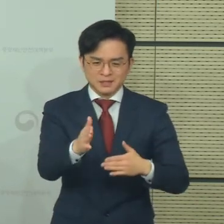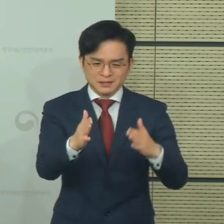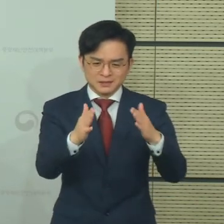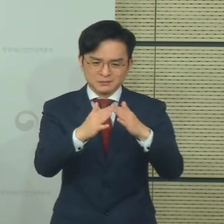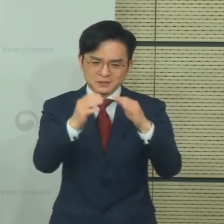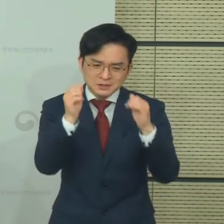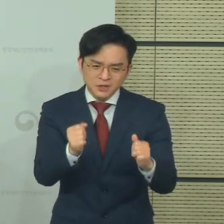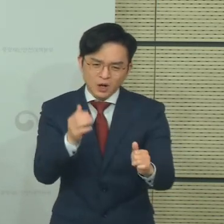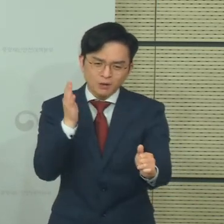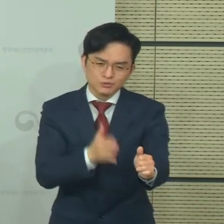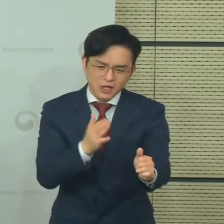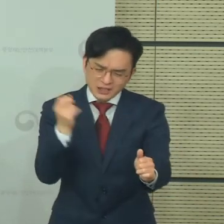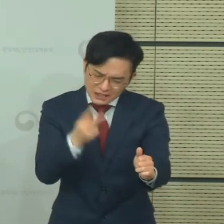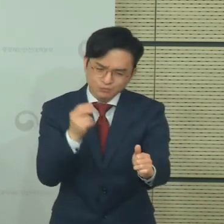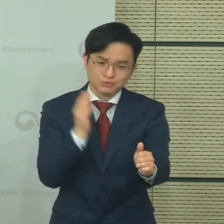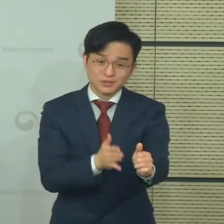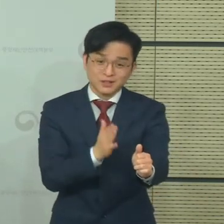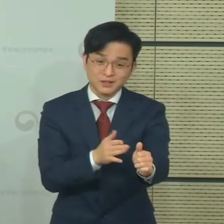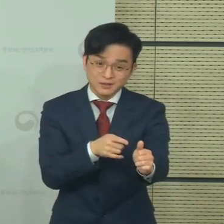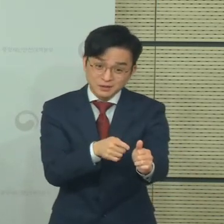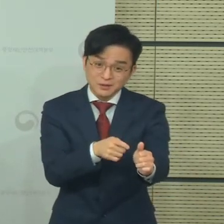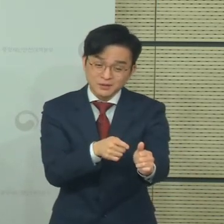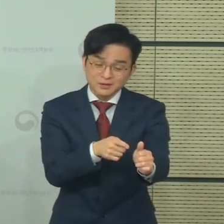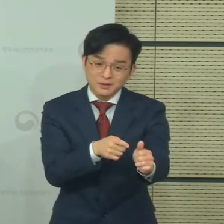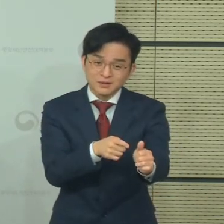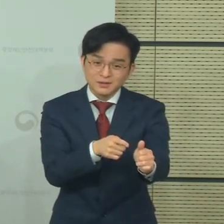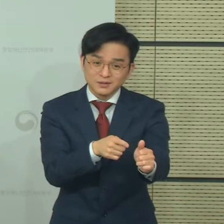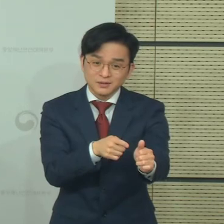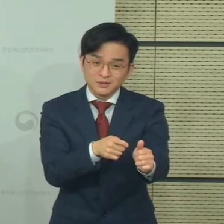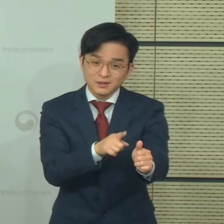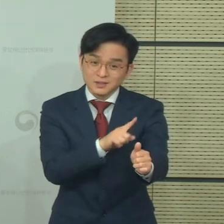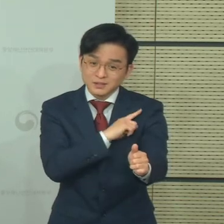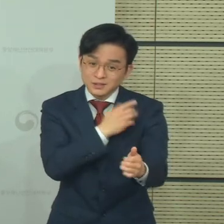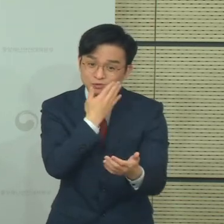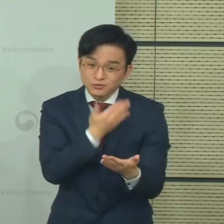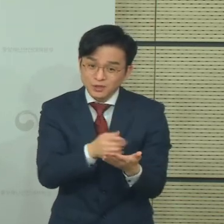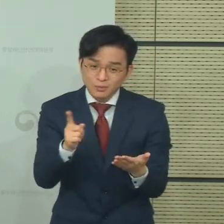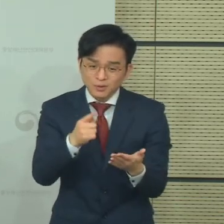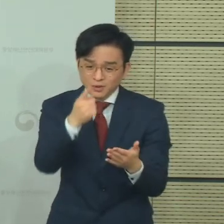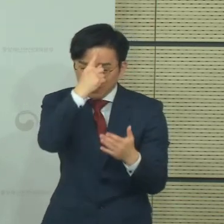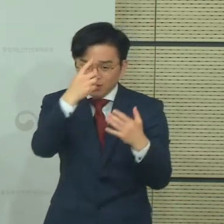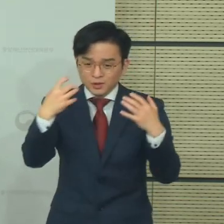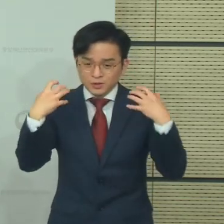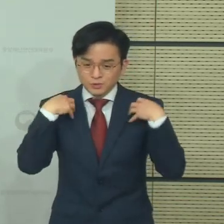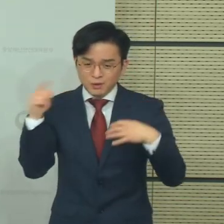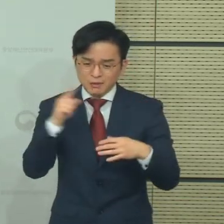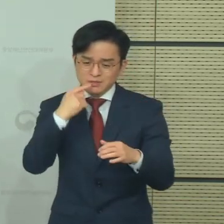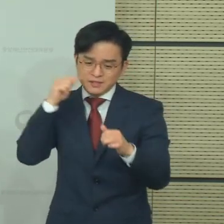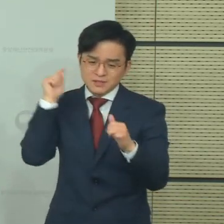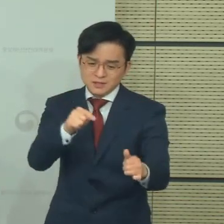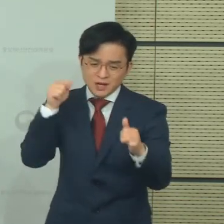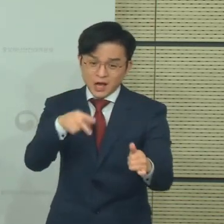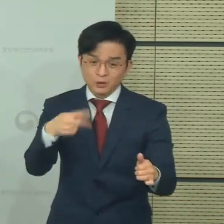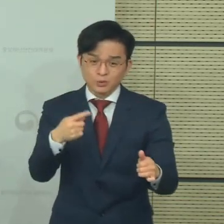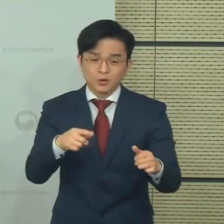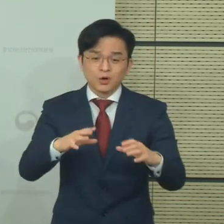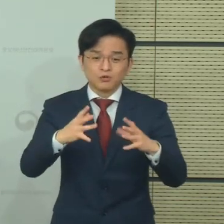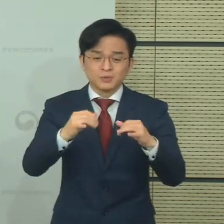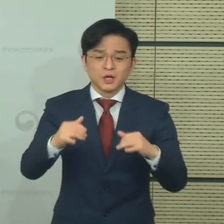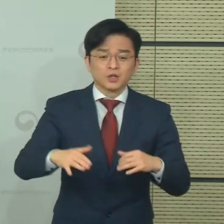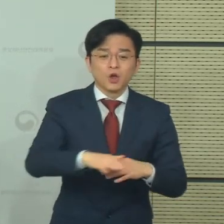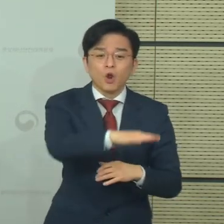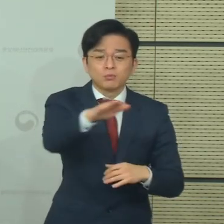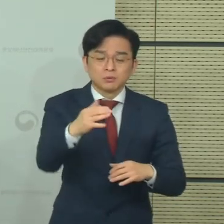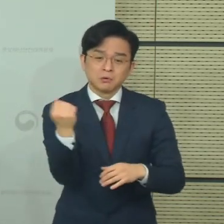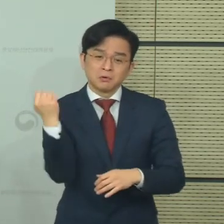물론 따르겠지만 가장 중요한 것은 자발적인 그런 노력입니다. 법적인 제재를